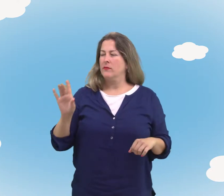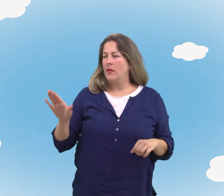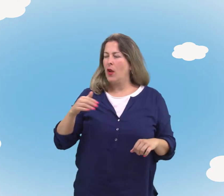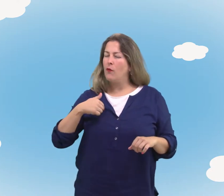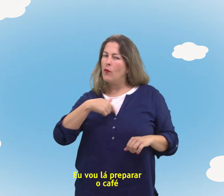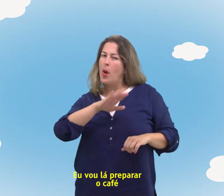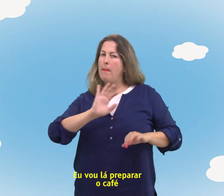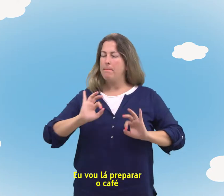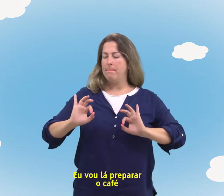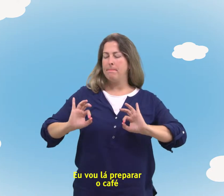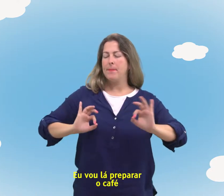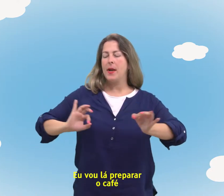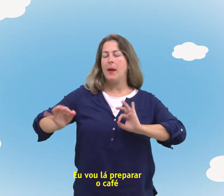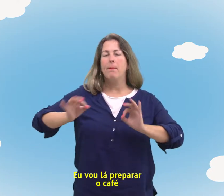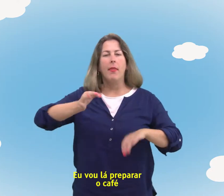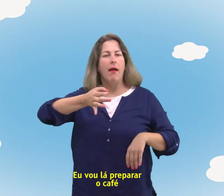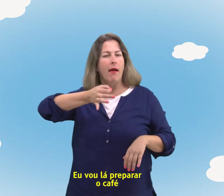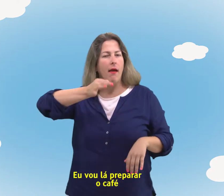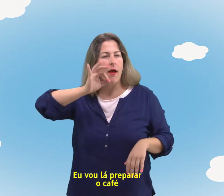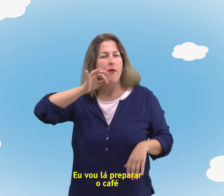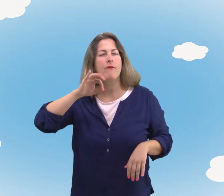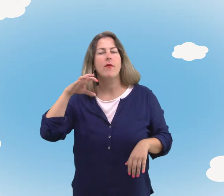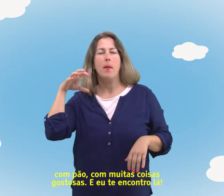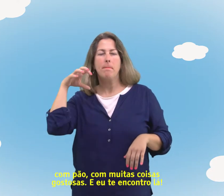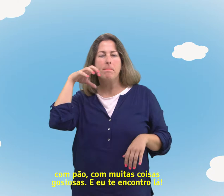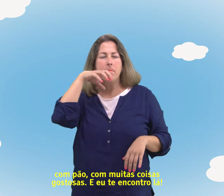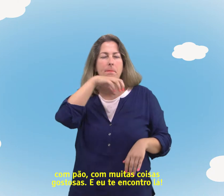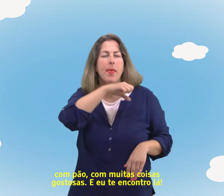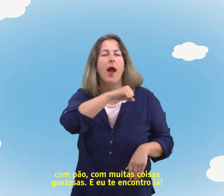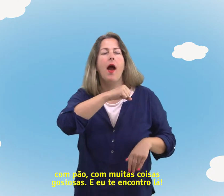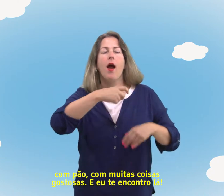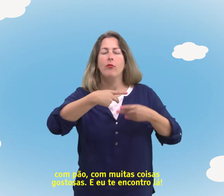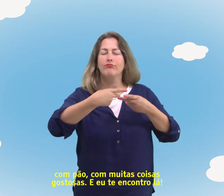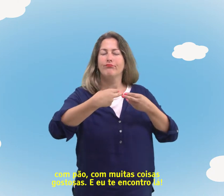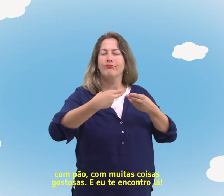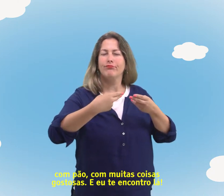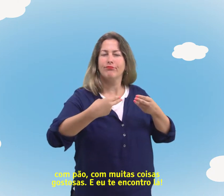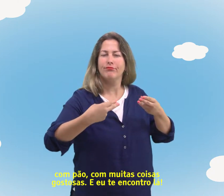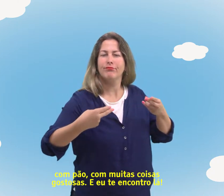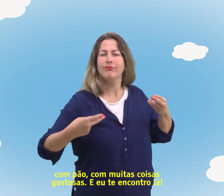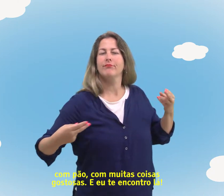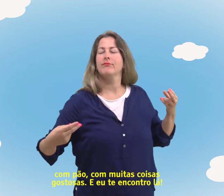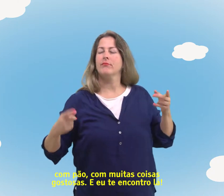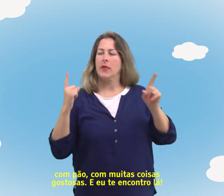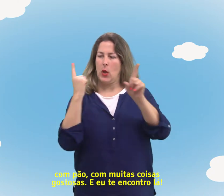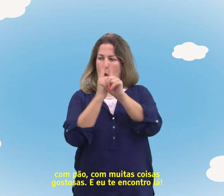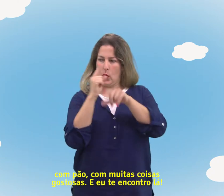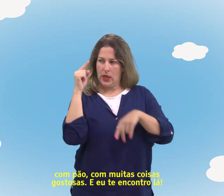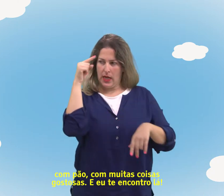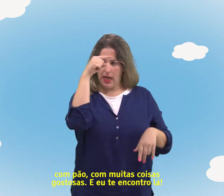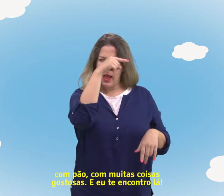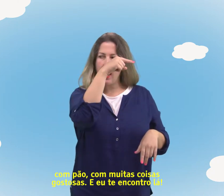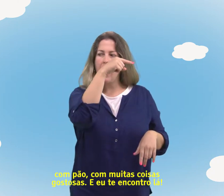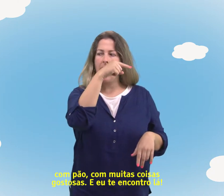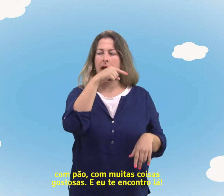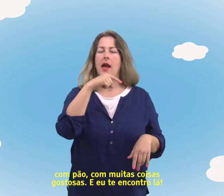eu vou lá preparar o café com pão muitas coisas gostosas e eu tinha em controlar